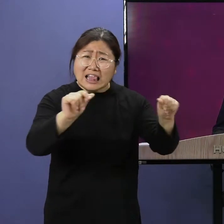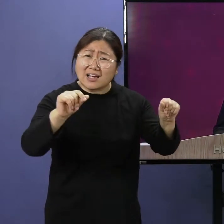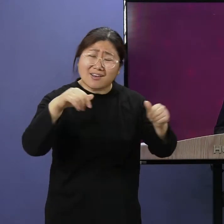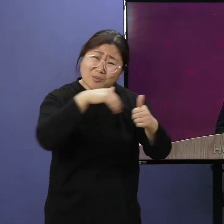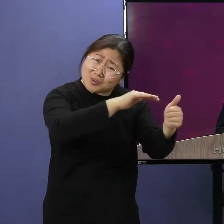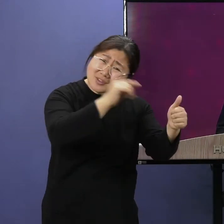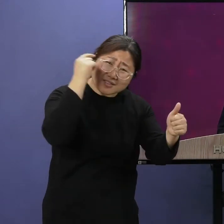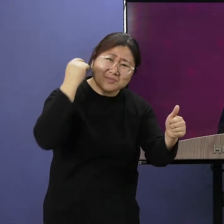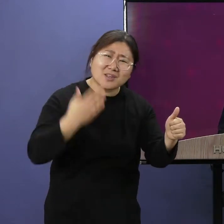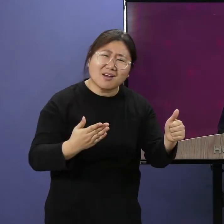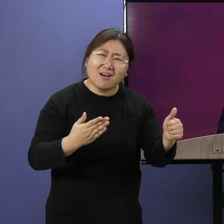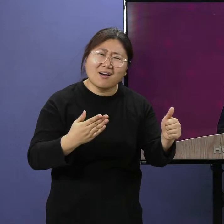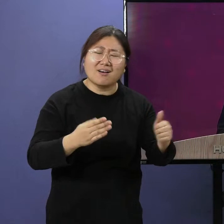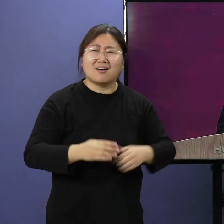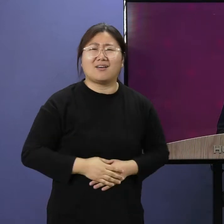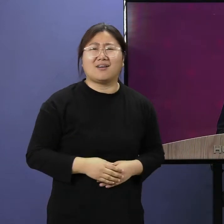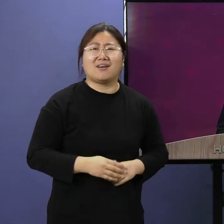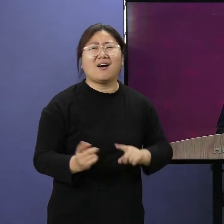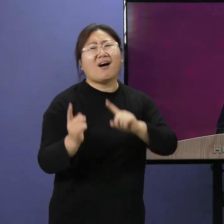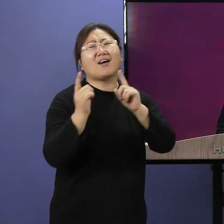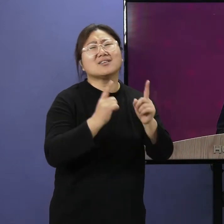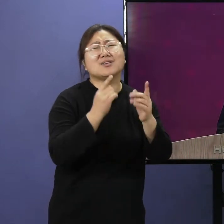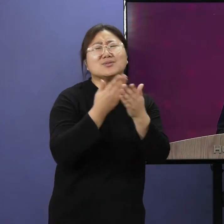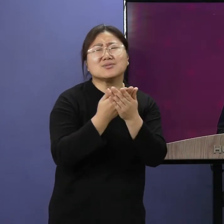살려주세요. 계속 기도했습니다.